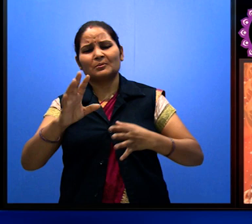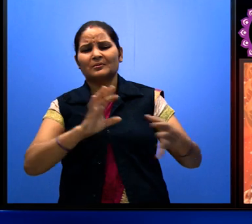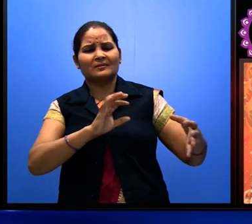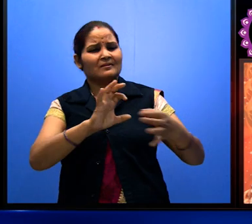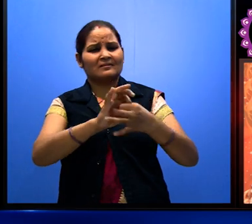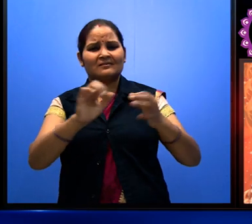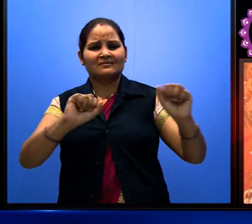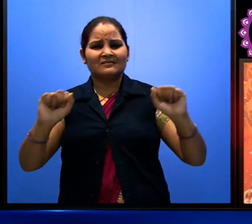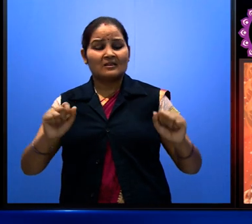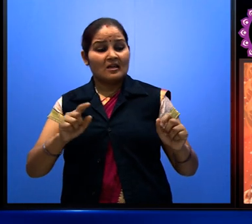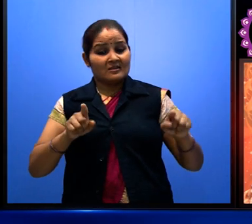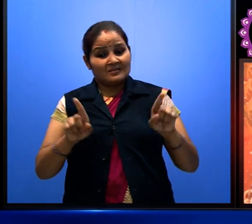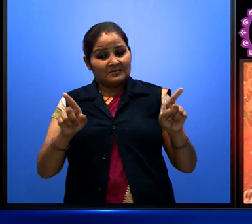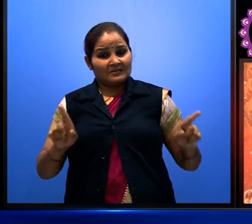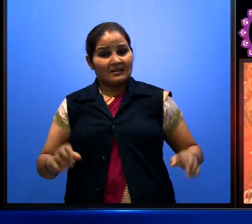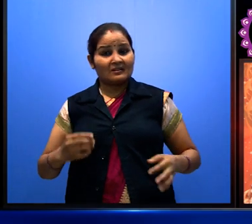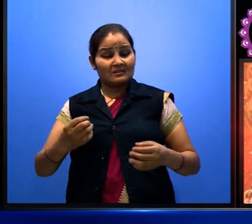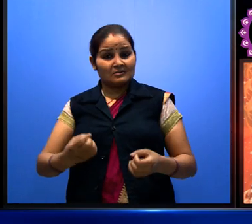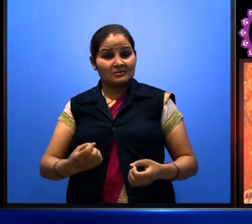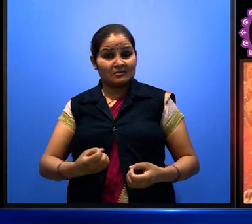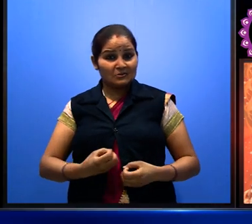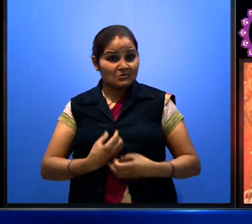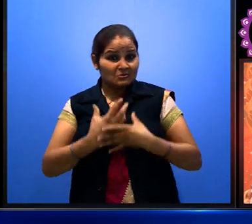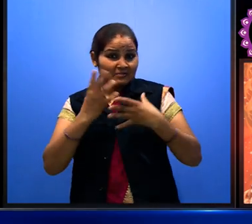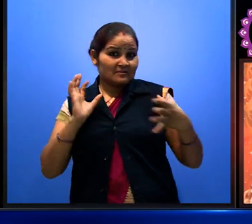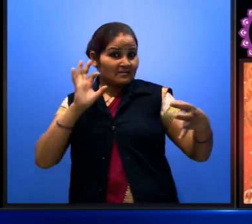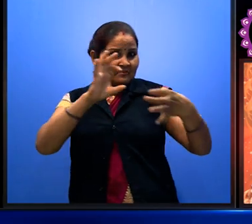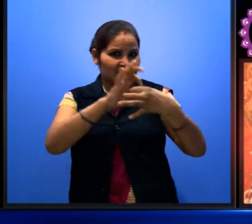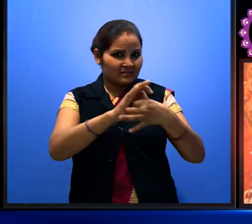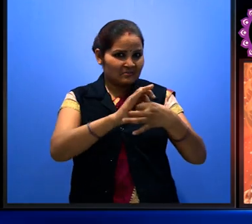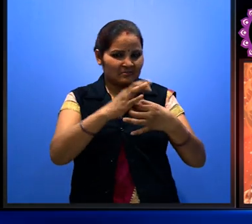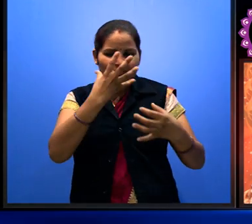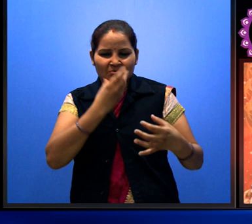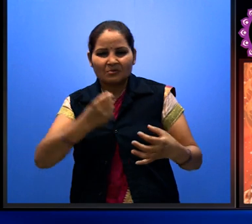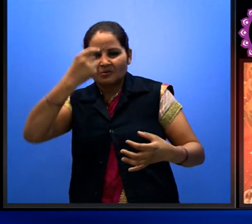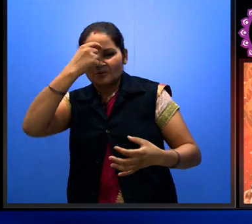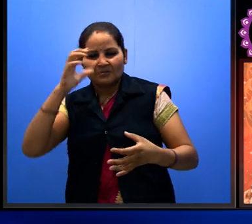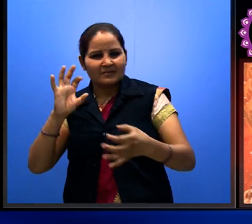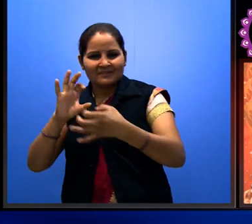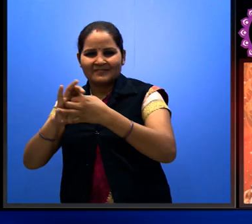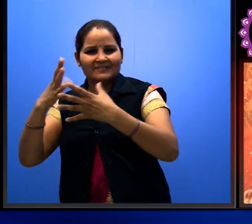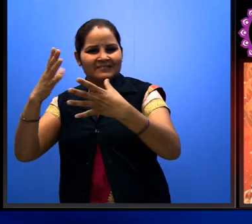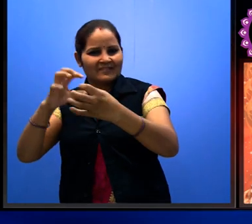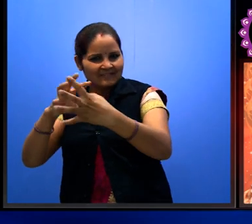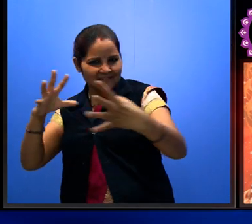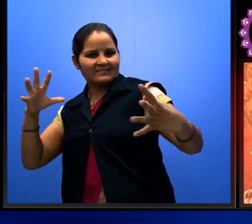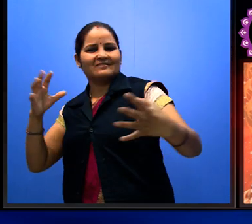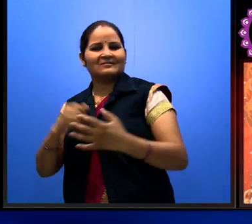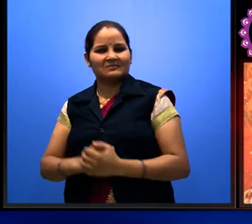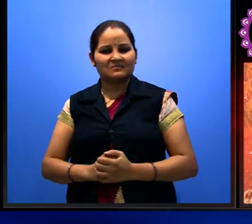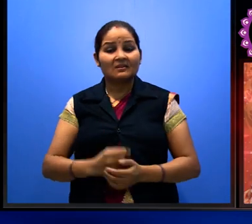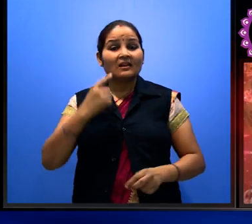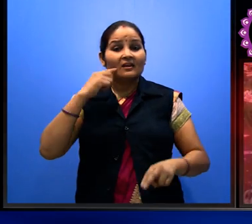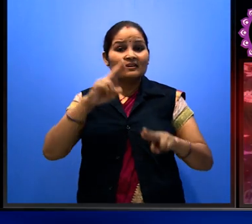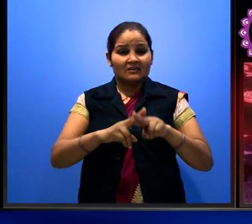किसी का नहीं। कहते हैं ना, सुख के सब साथी, दुख का कोई साथी नहीं। अगर